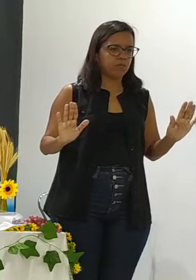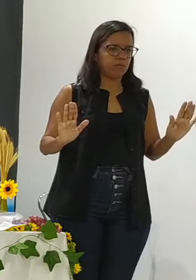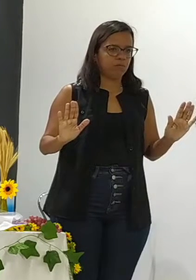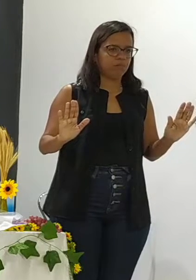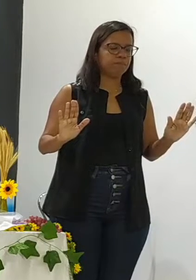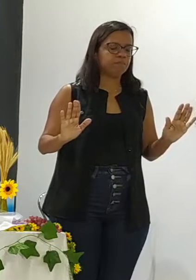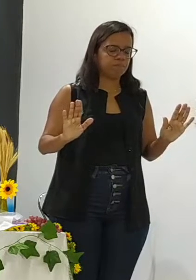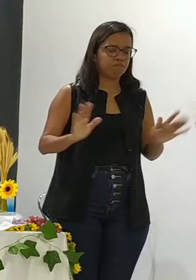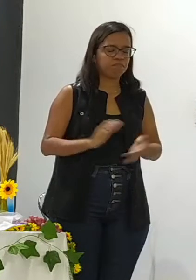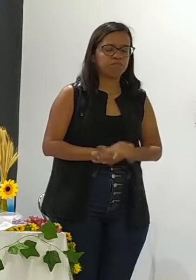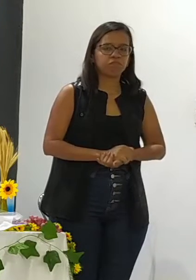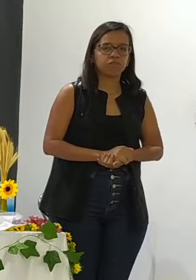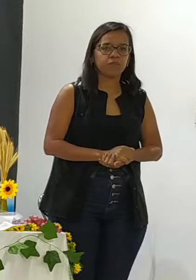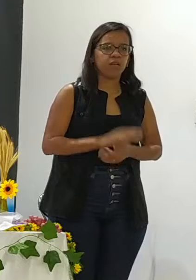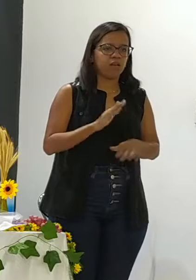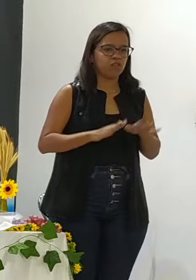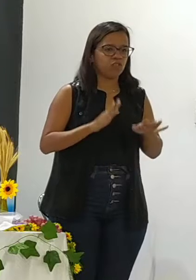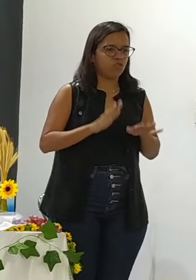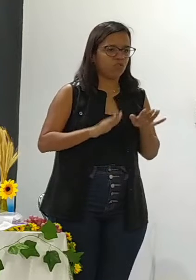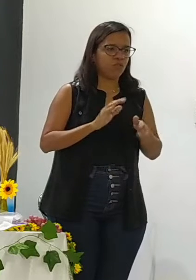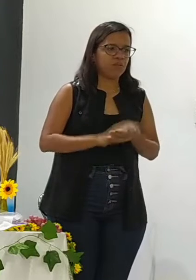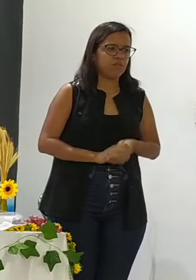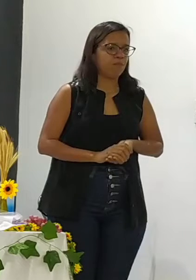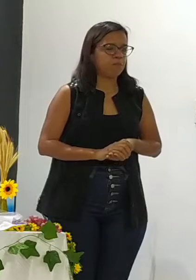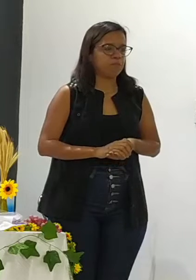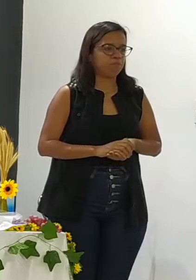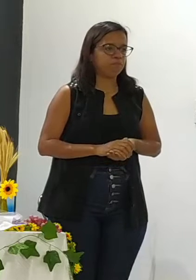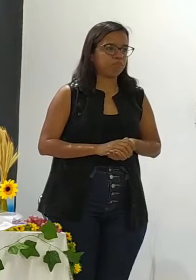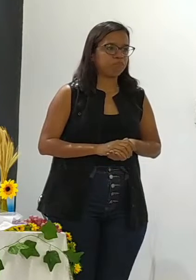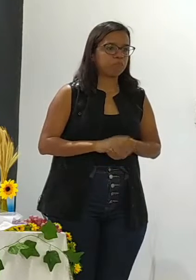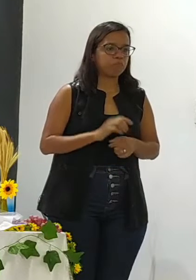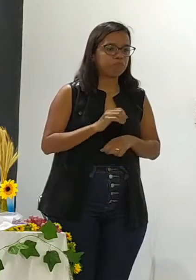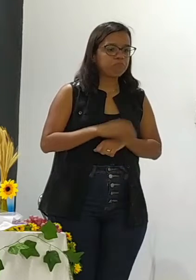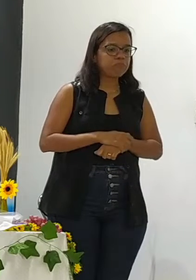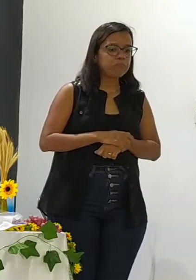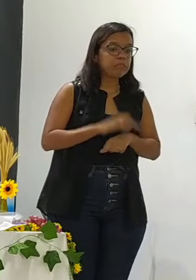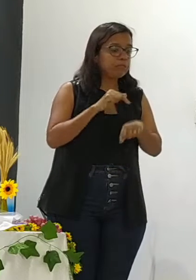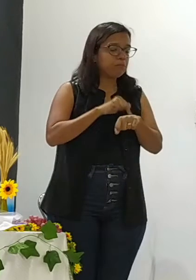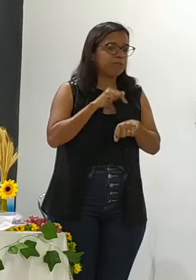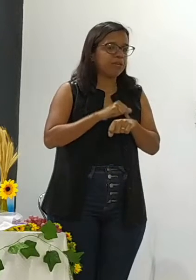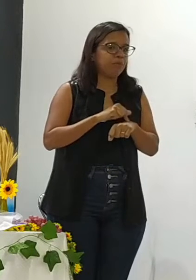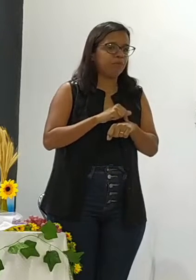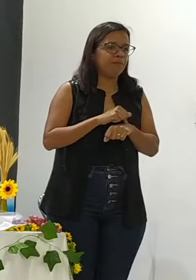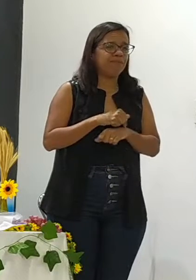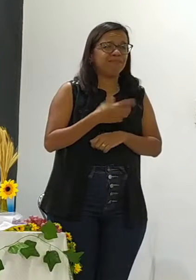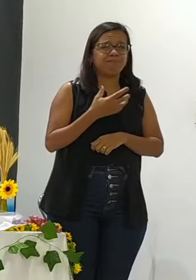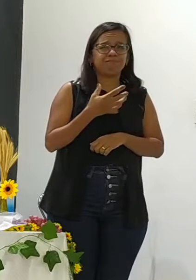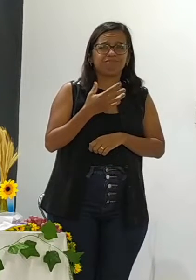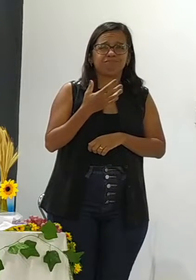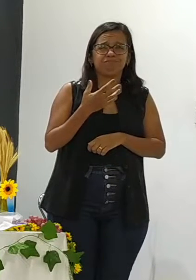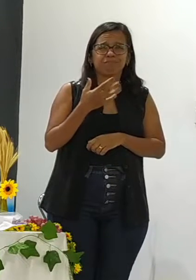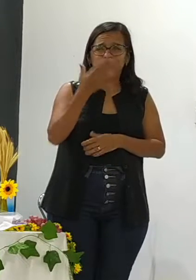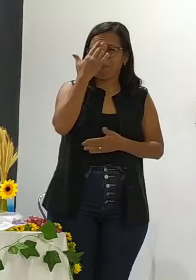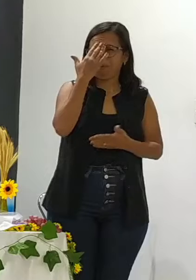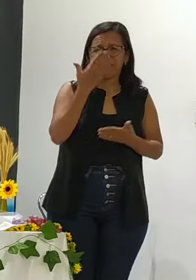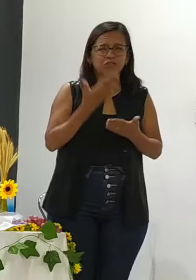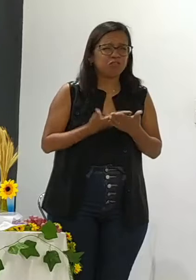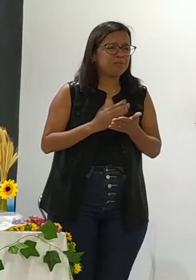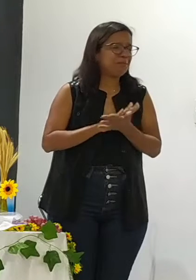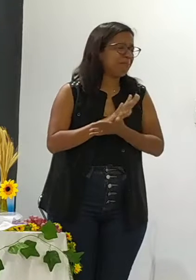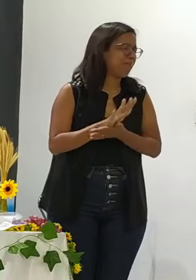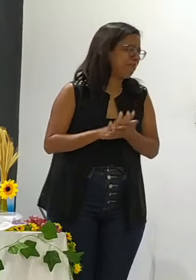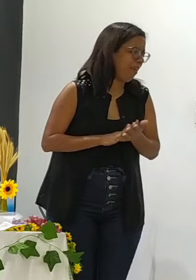de Deus. Às vezes nós estamos em situações, querido, que nós não mais acreditamos que nada vai